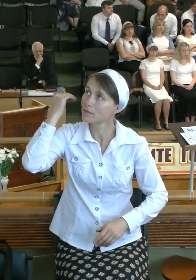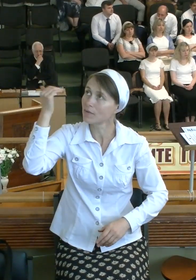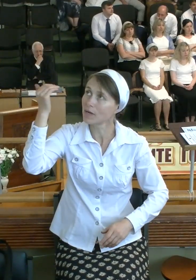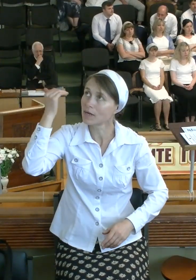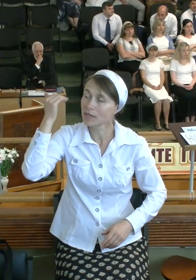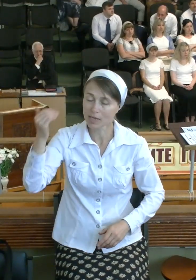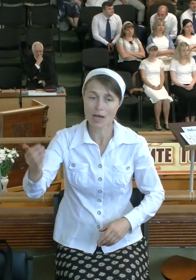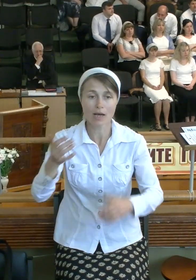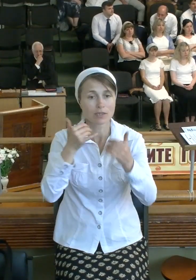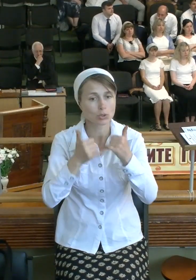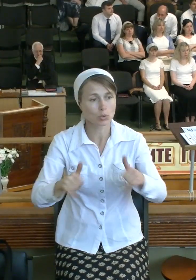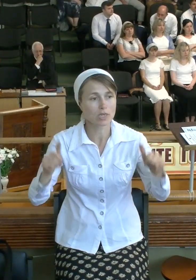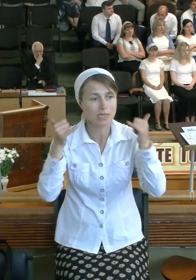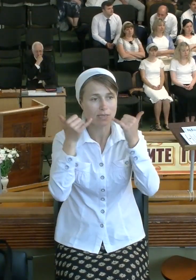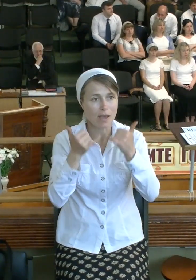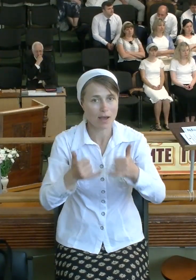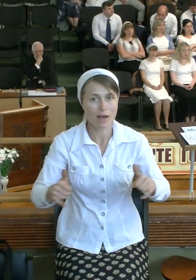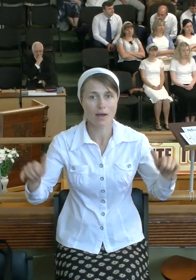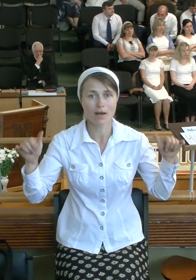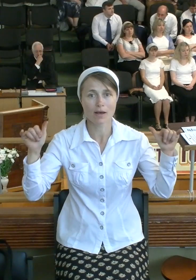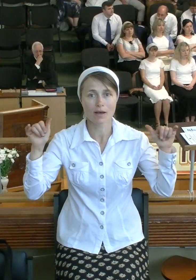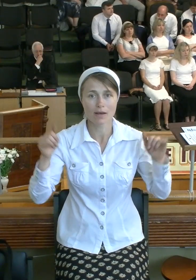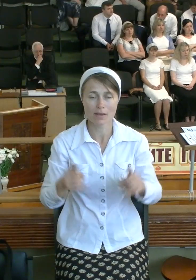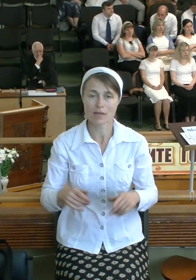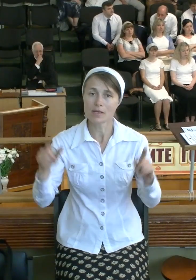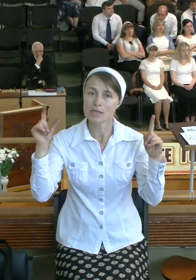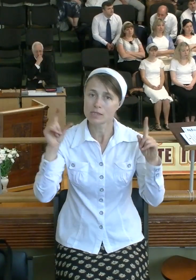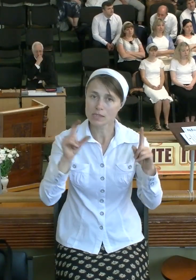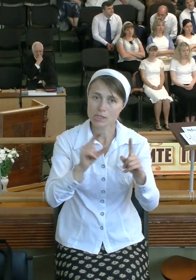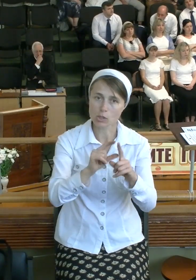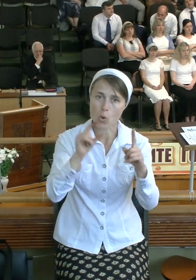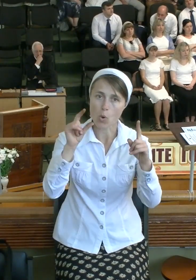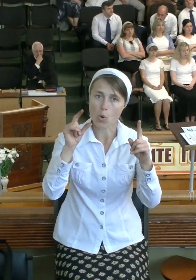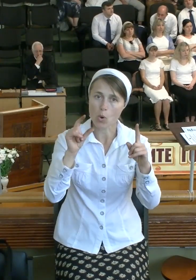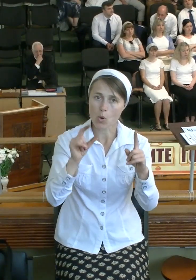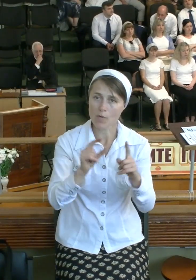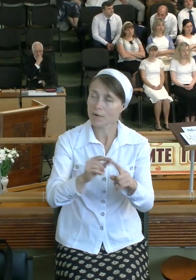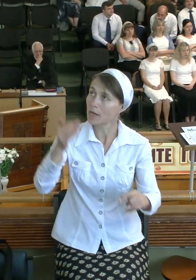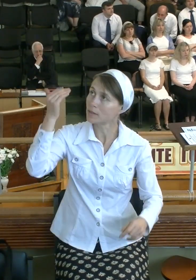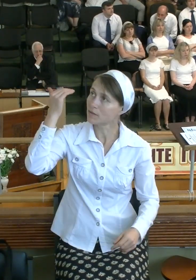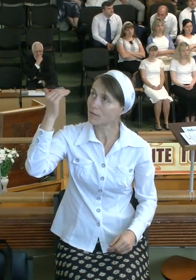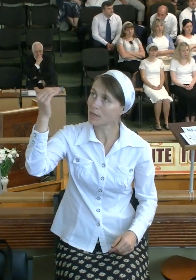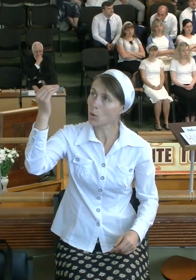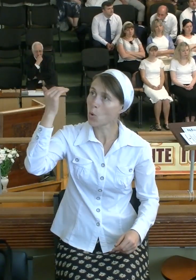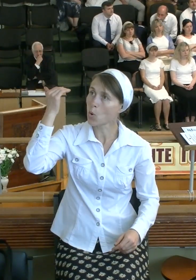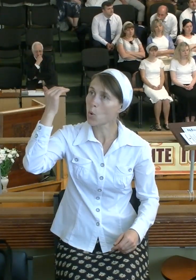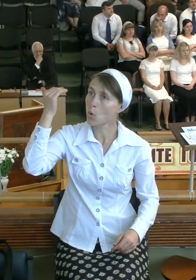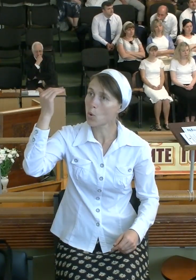Слово